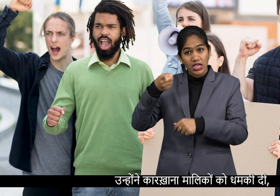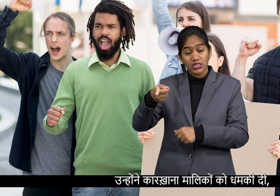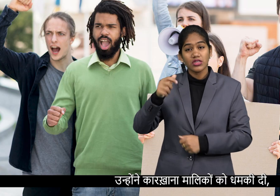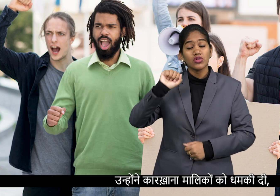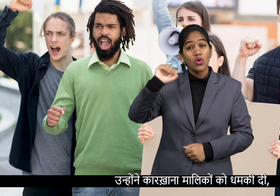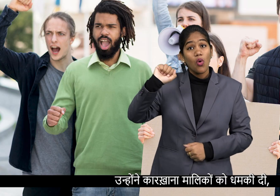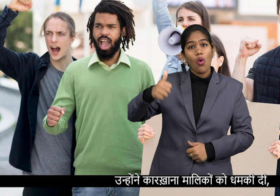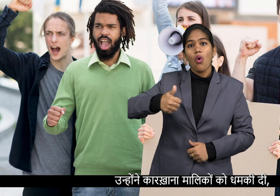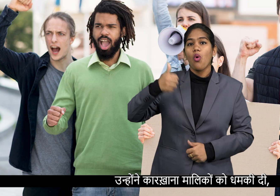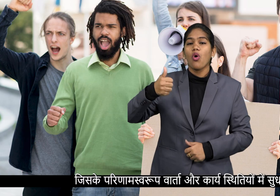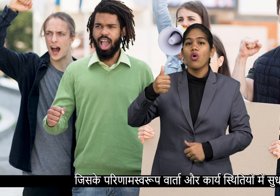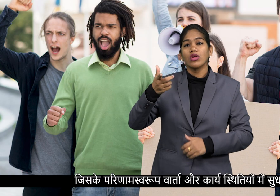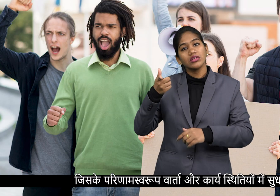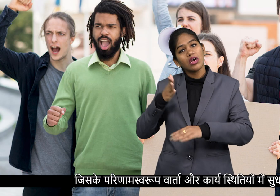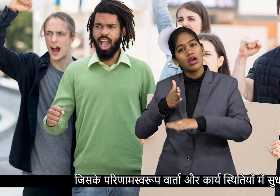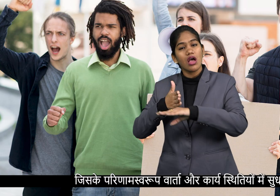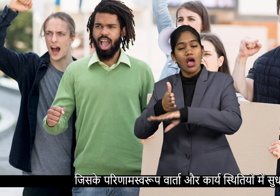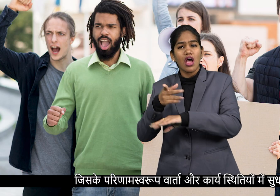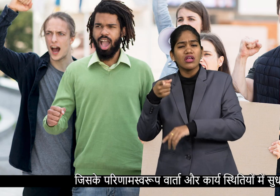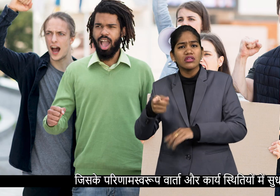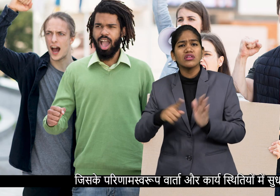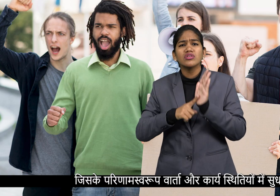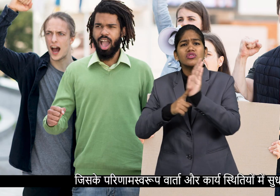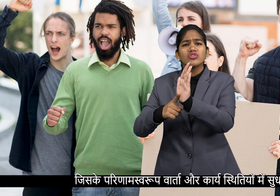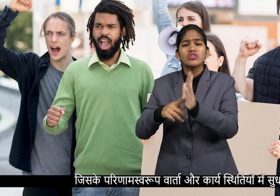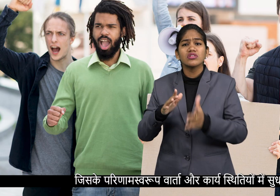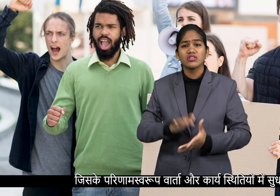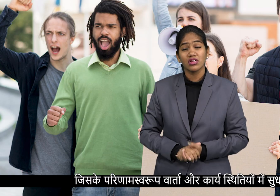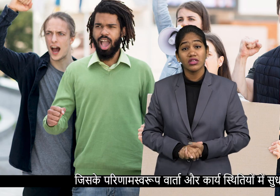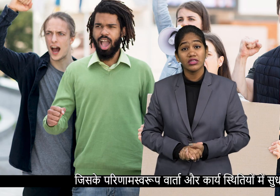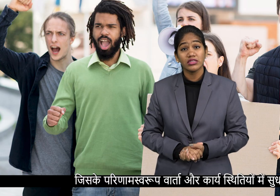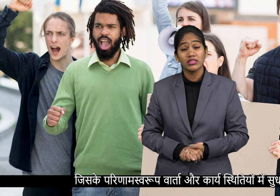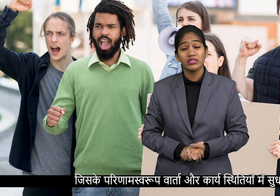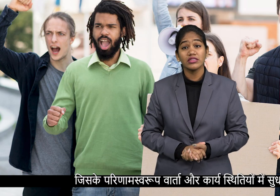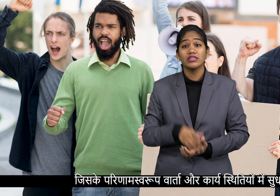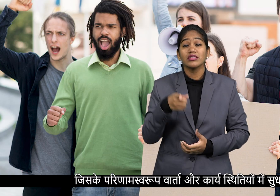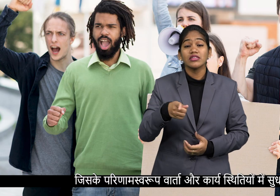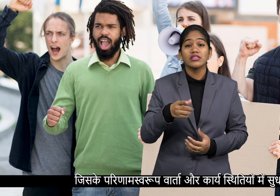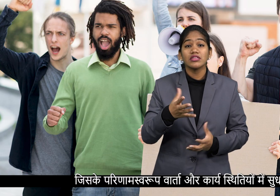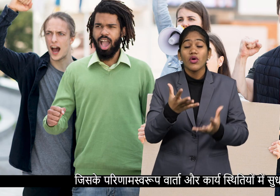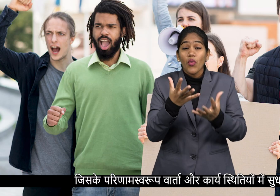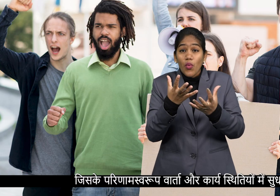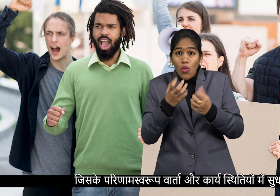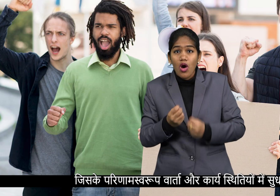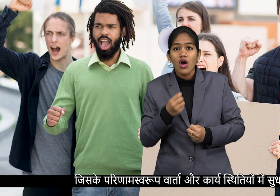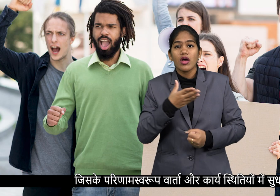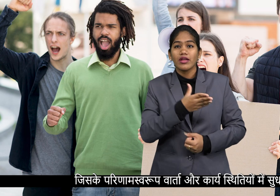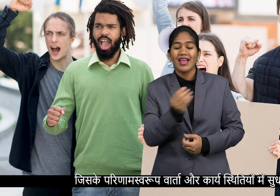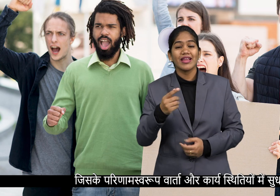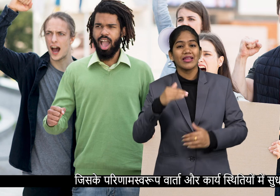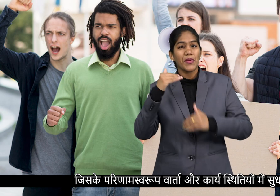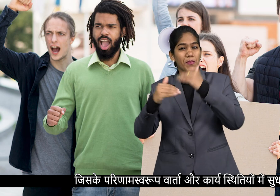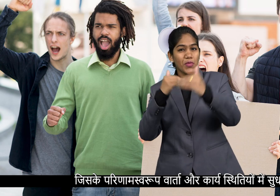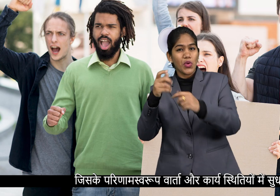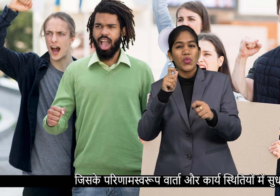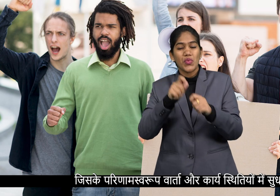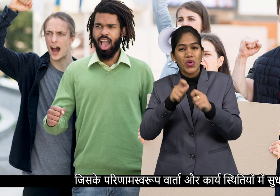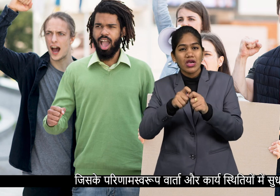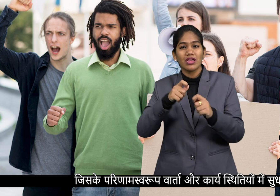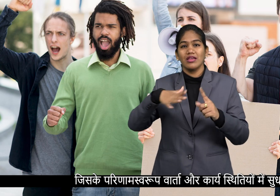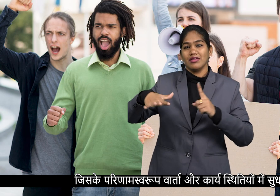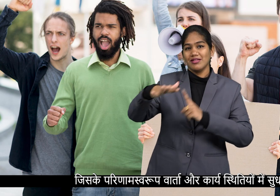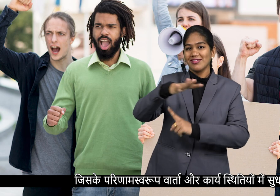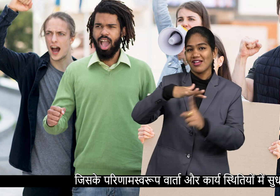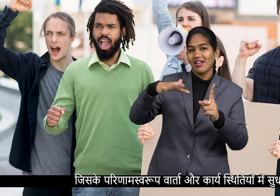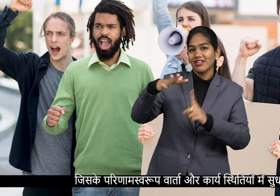को धमकी दी, जिसके परिणाम स्वरूप वार्ता और कार्य स्थितियों में